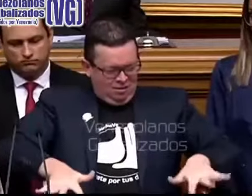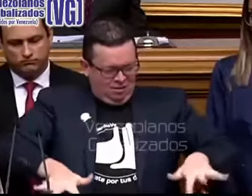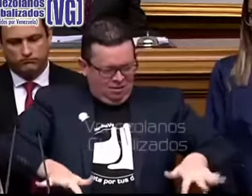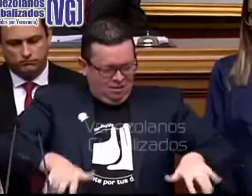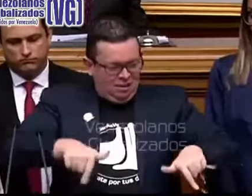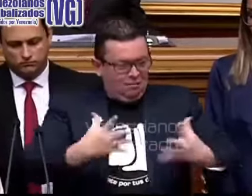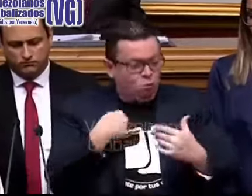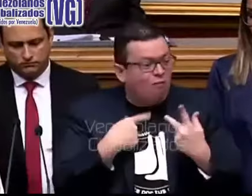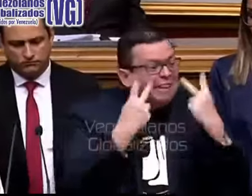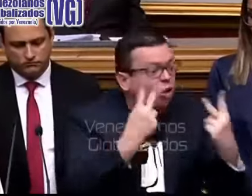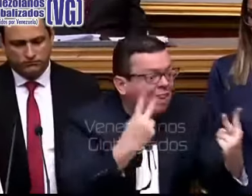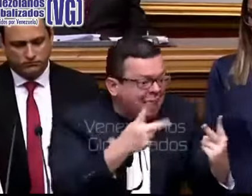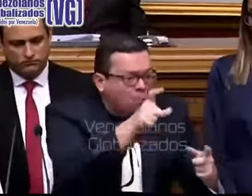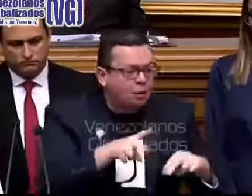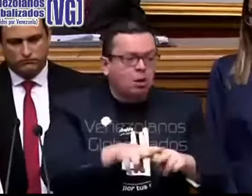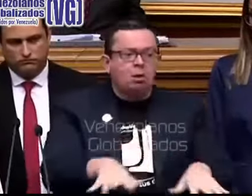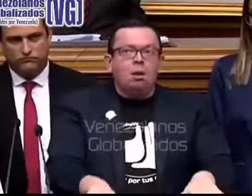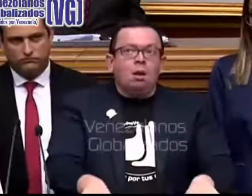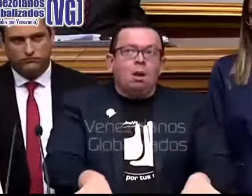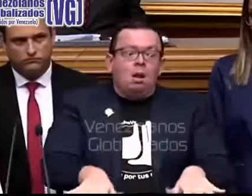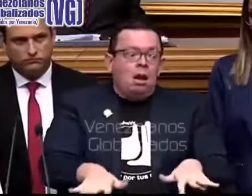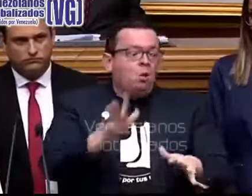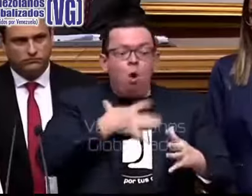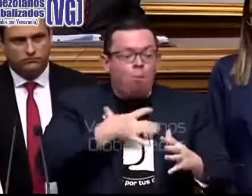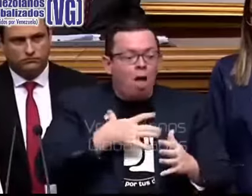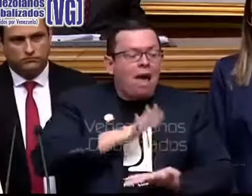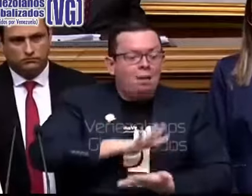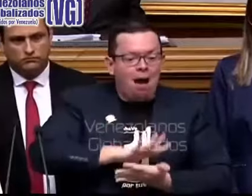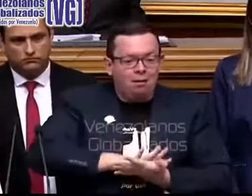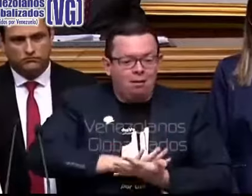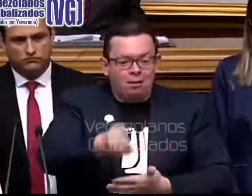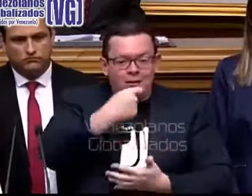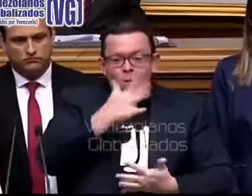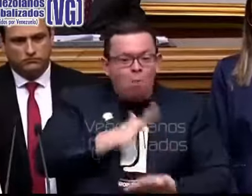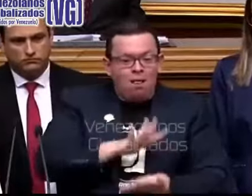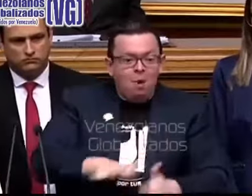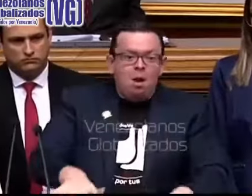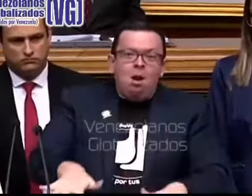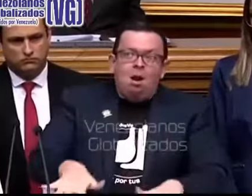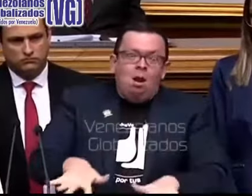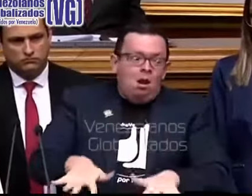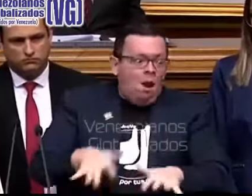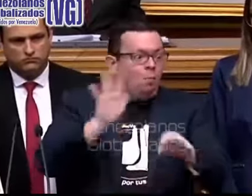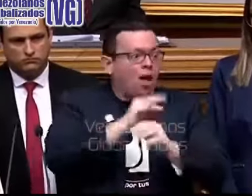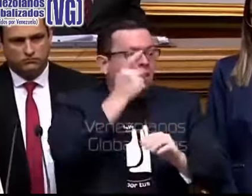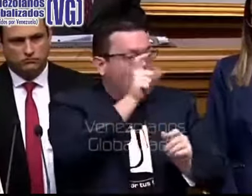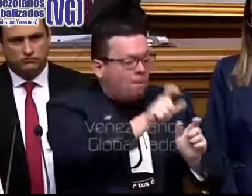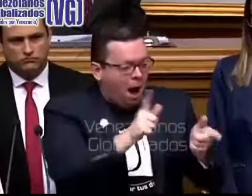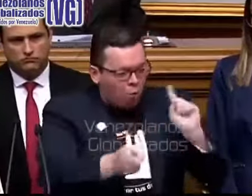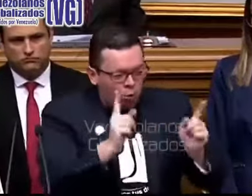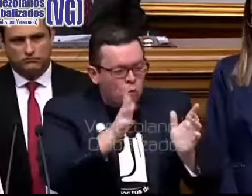pudieran llegar a adquirir una. Y vamos a hablar acerca de nuestros compañeros con discapacidad, especialmente de las personas que están sufriendo el